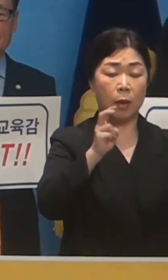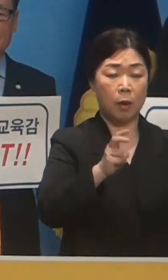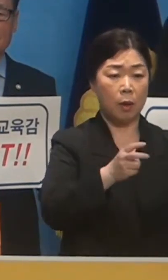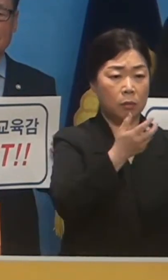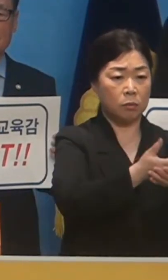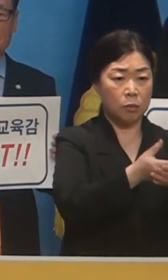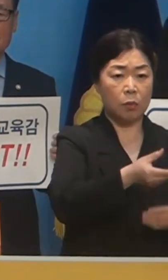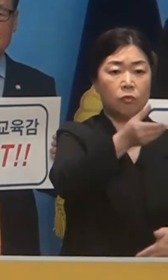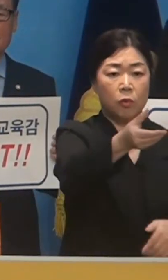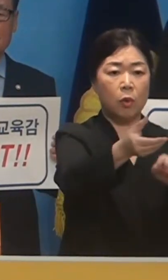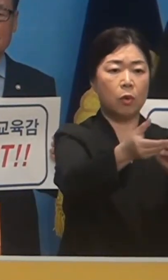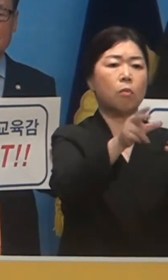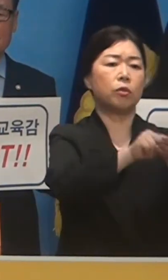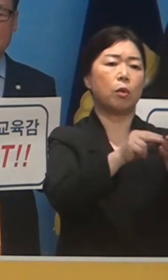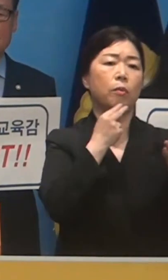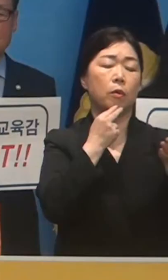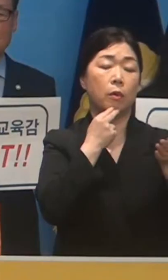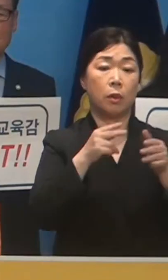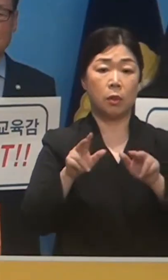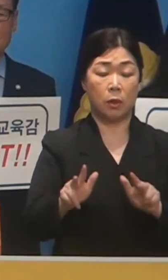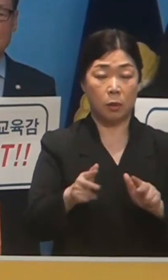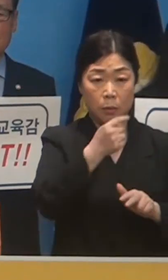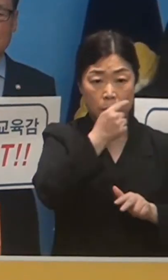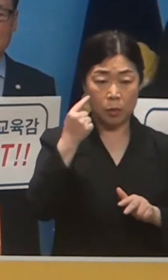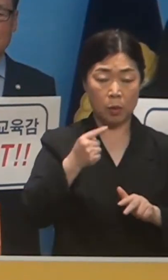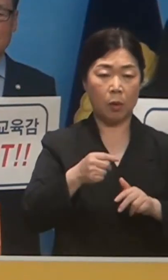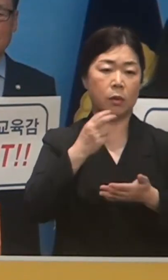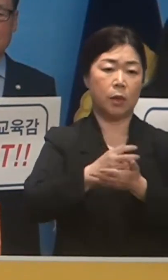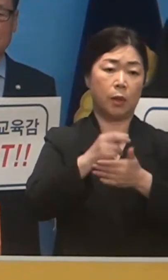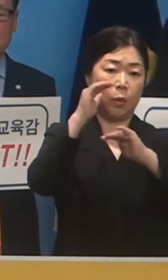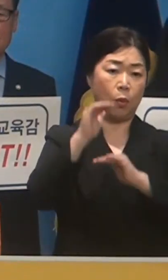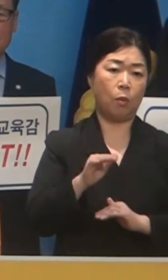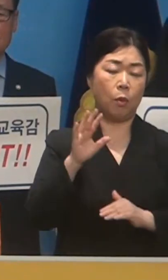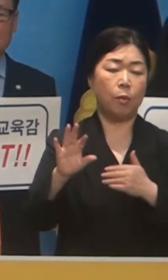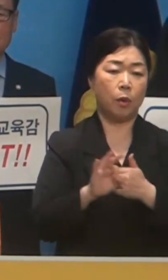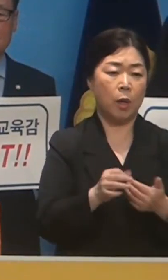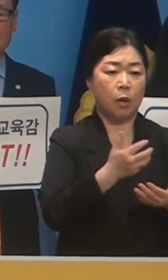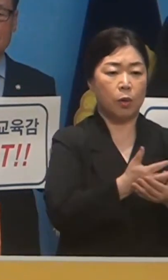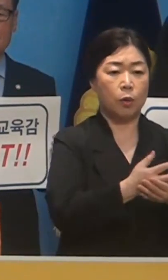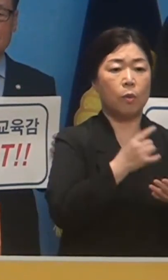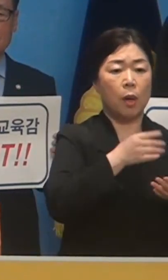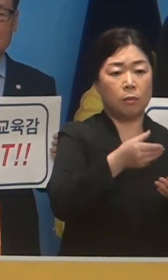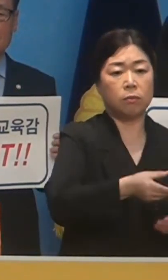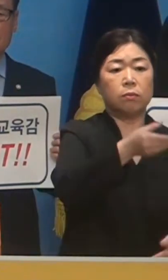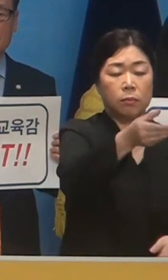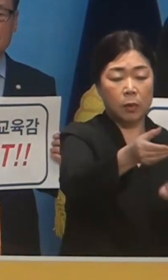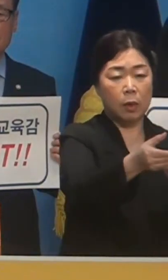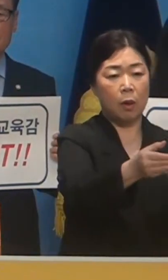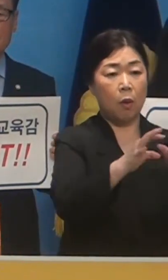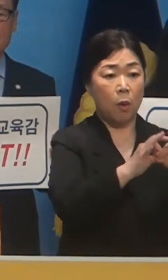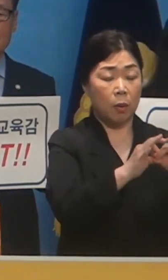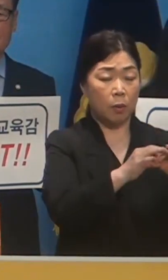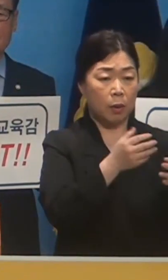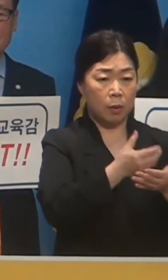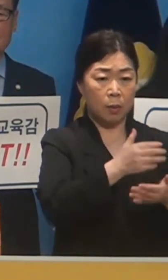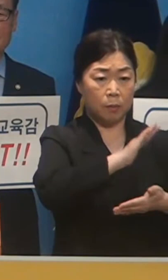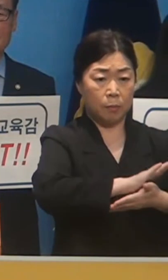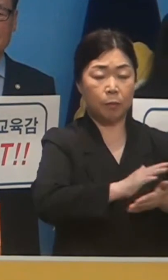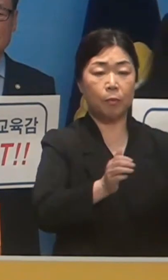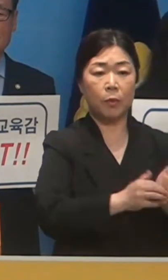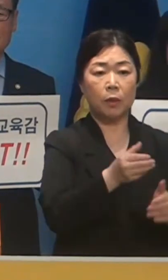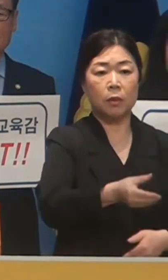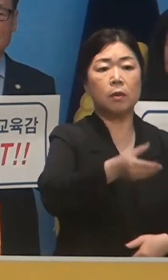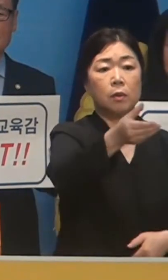없습니다. 즉 현행 검정 제도상의 서류로만 발행자 요건을 증명하므로 관련 서류인 납본 증명서를